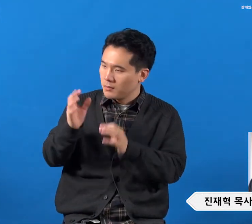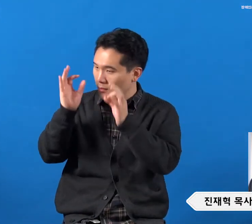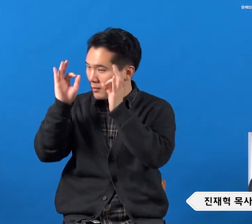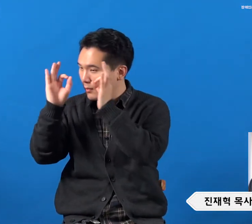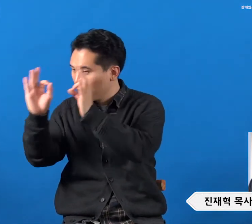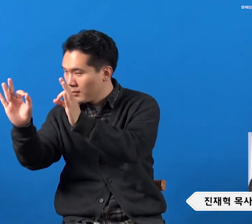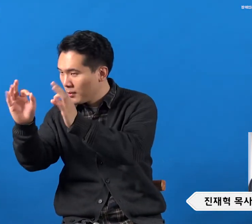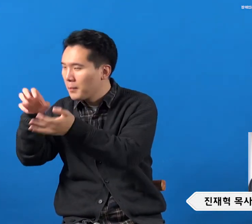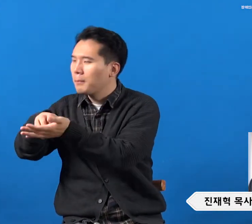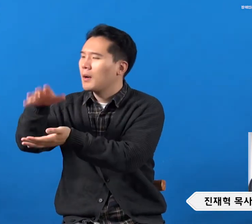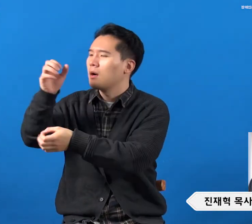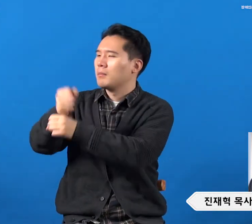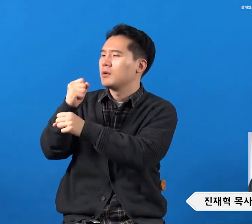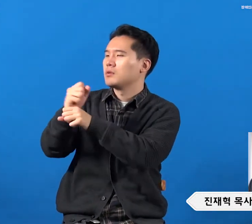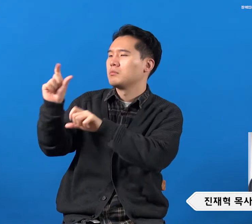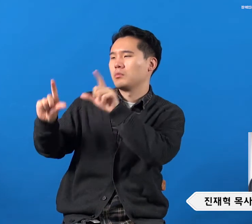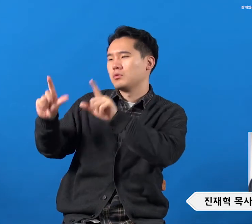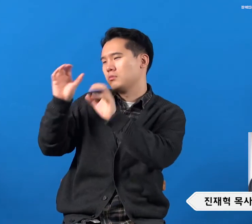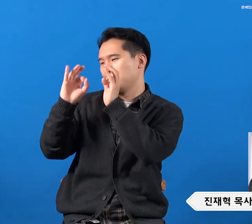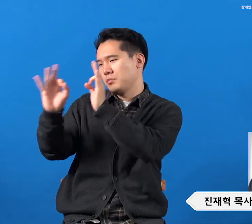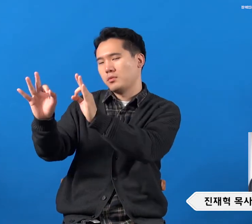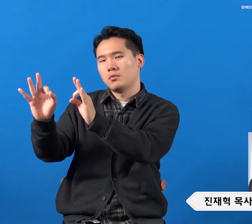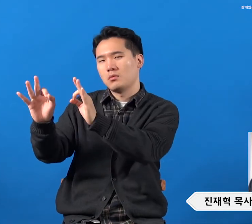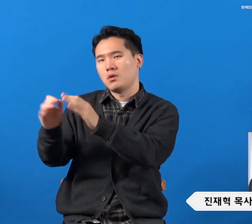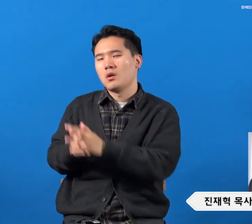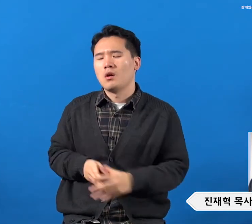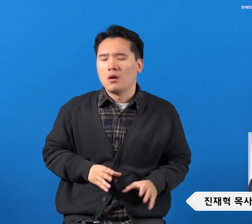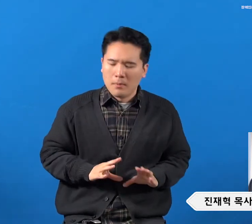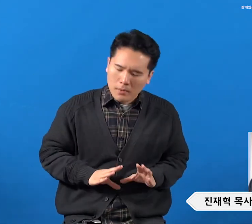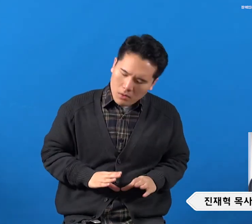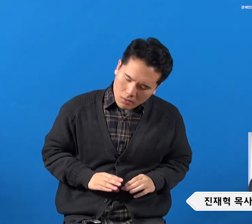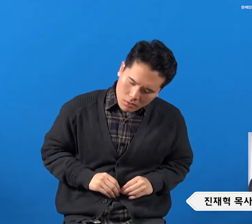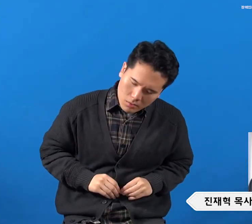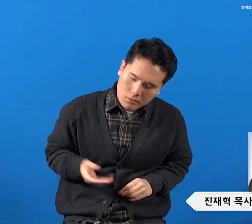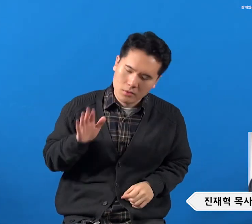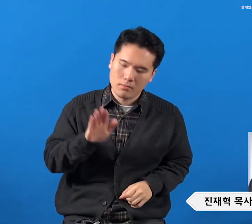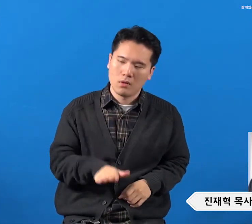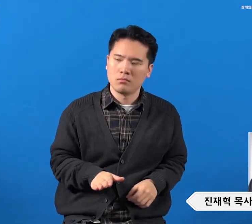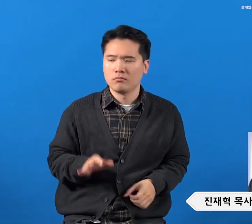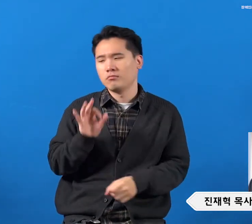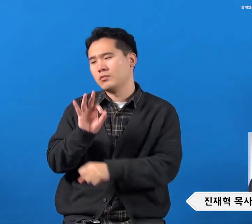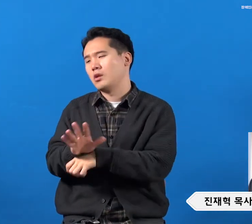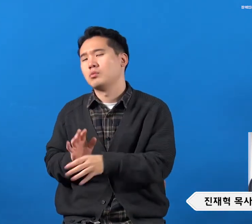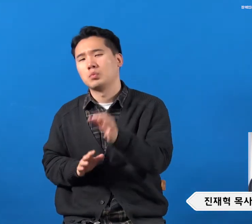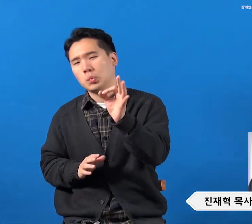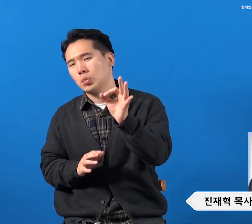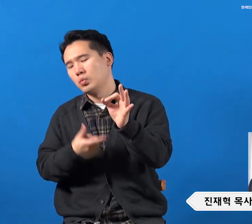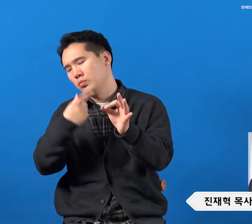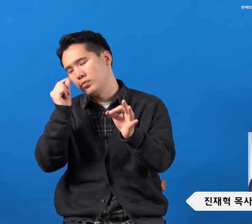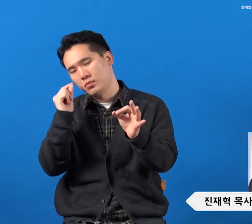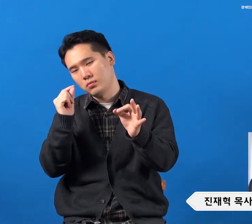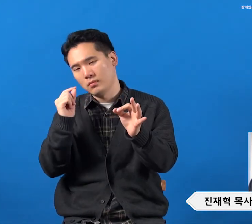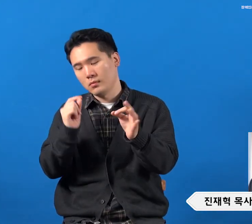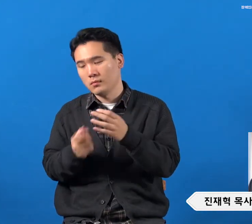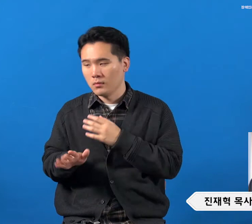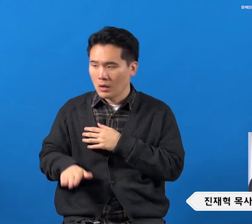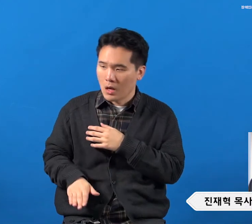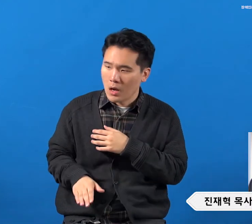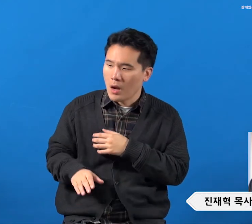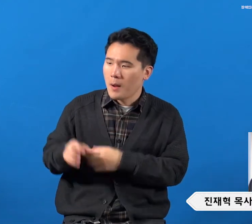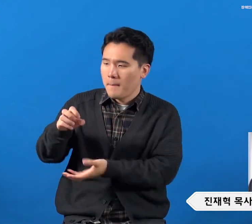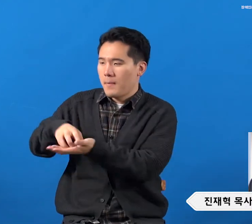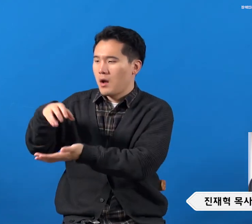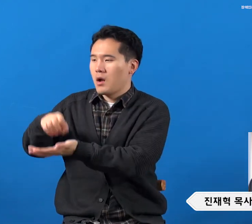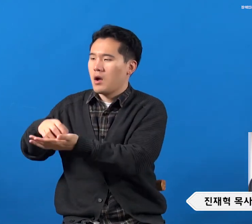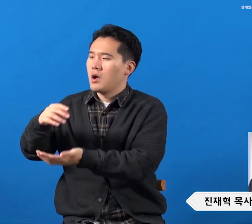쳐다보고 있었습니다. 배가 너무 고팠지만 사 먹을 형편이 되지 않는 이 소년, 그러나 빵 굽는